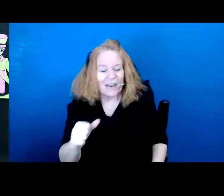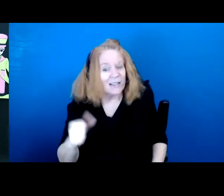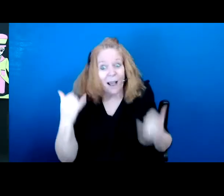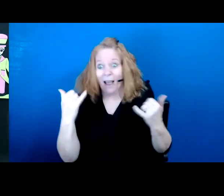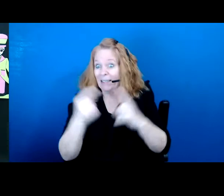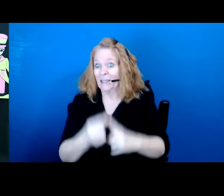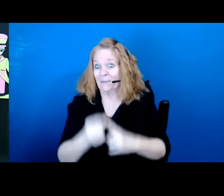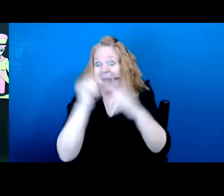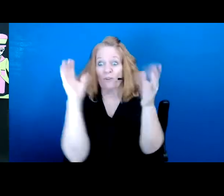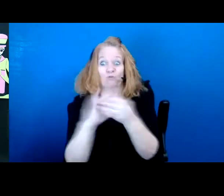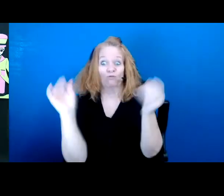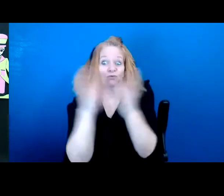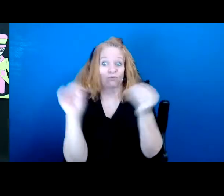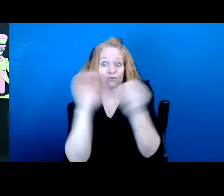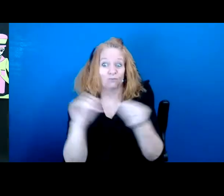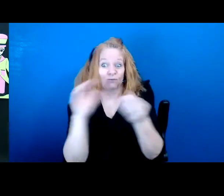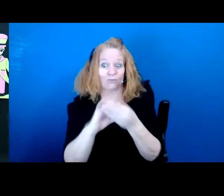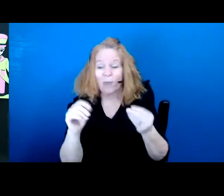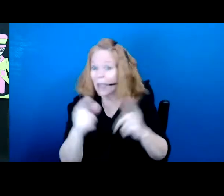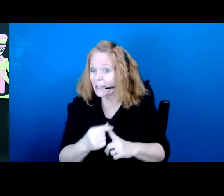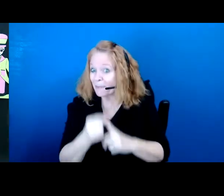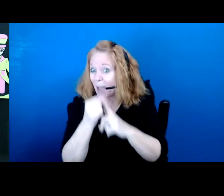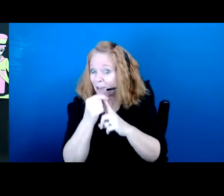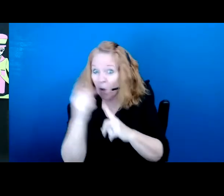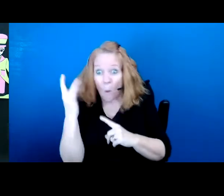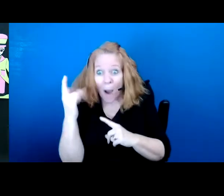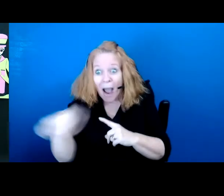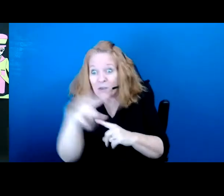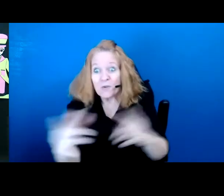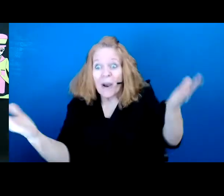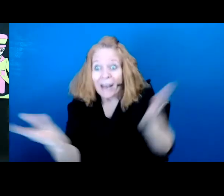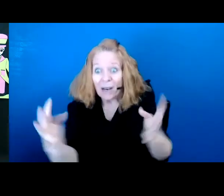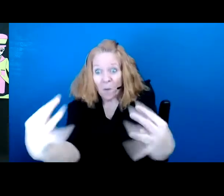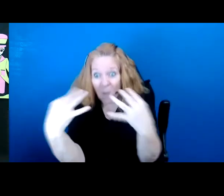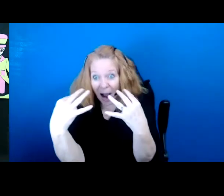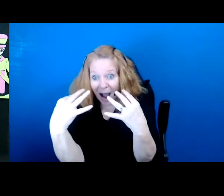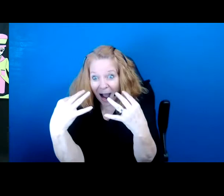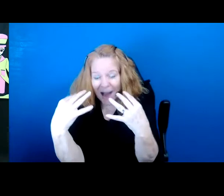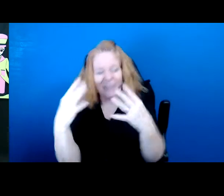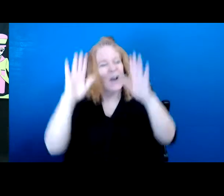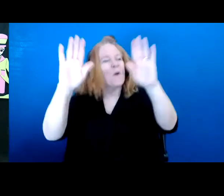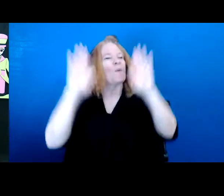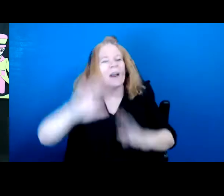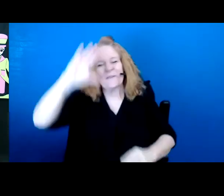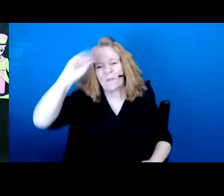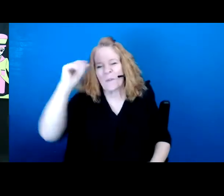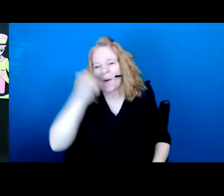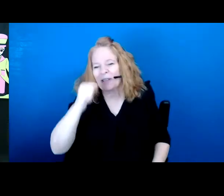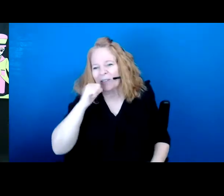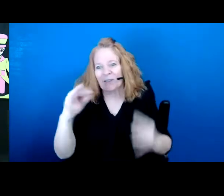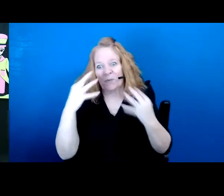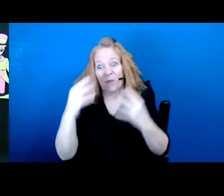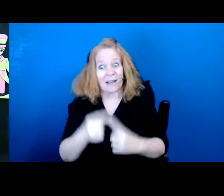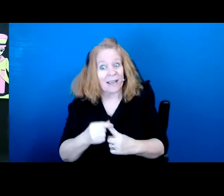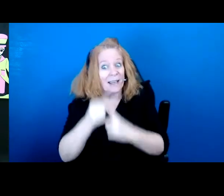qué bien verlos de nuevo para este tiempo de lectura y es especial porque ustedes están aquí los